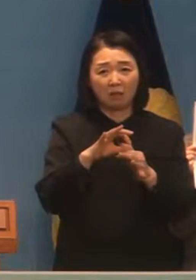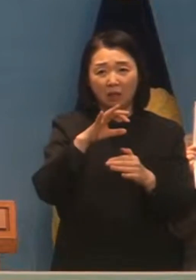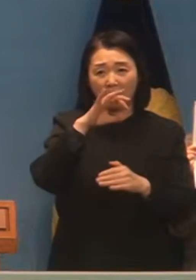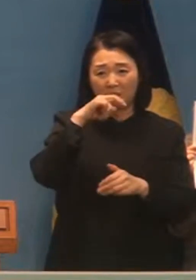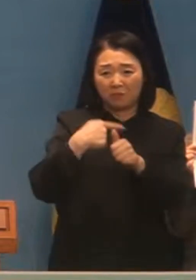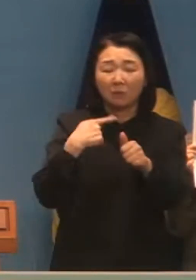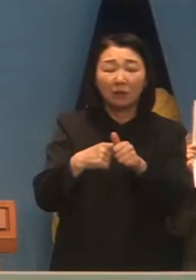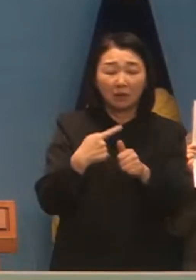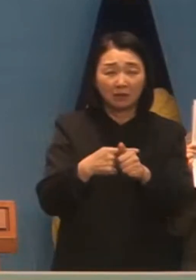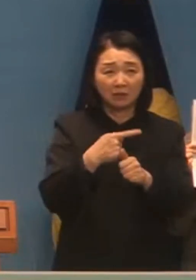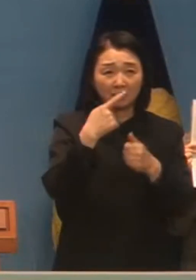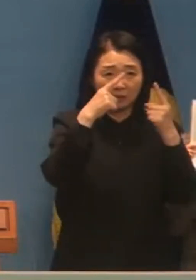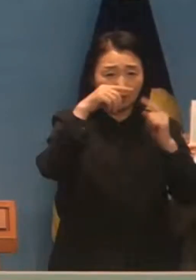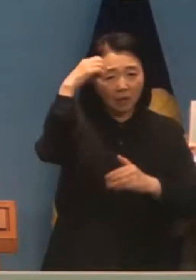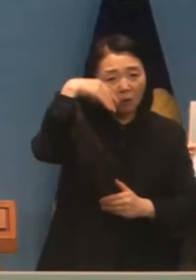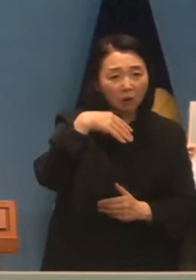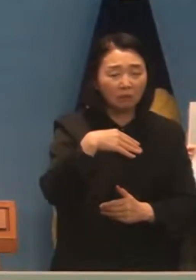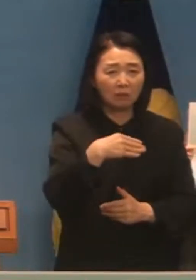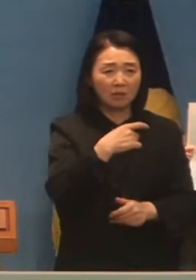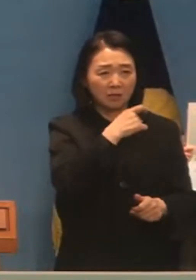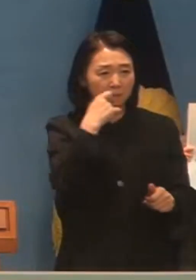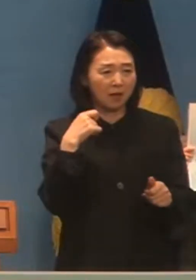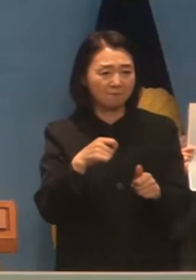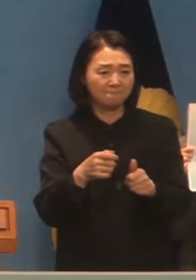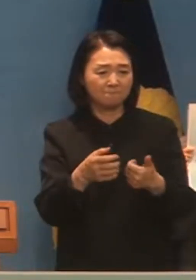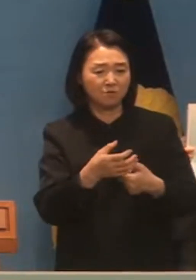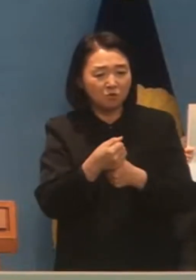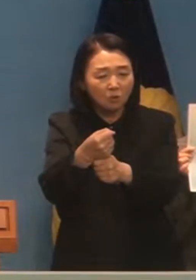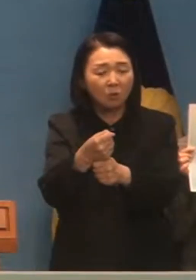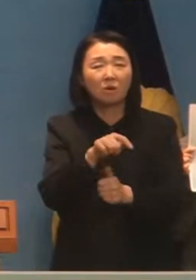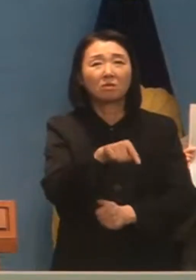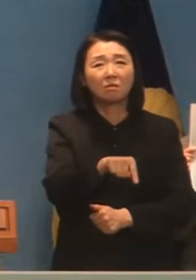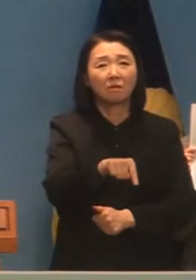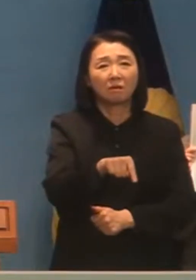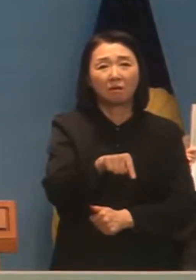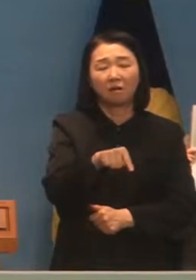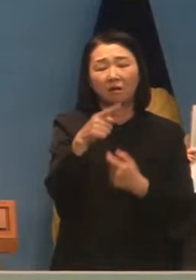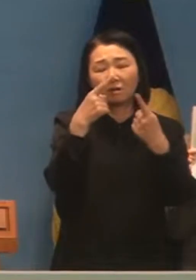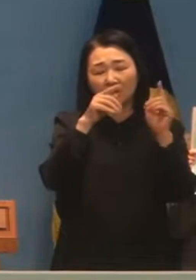윤석열 정권이 청년과 대학생을 대하는 태도 그 자체였습니다.